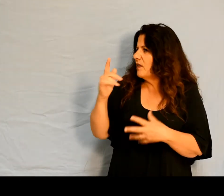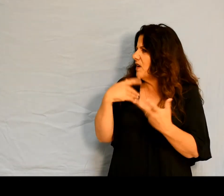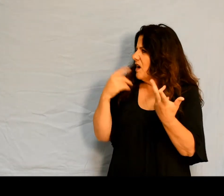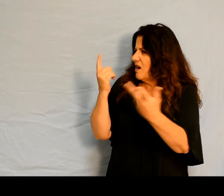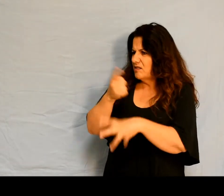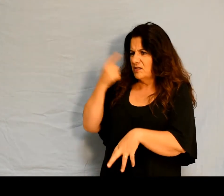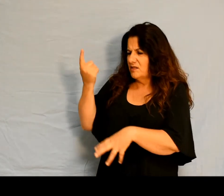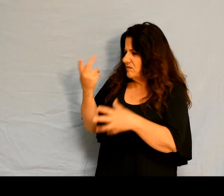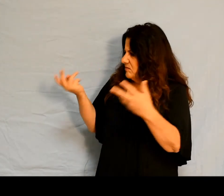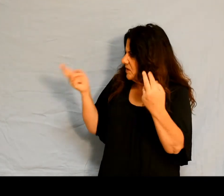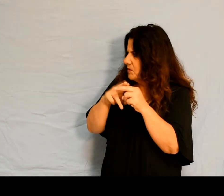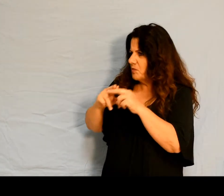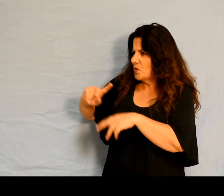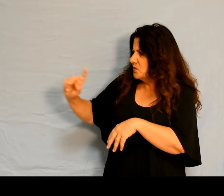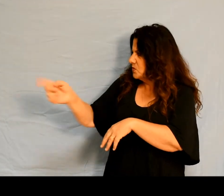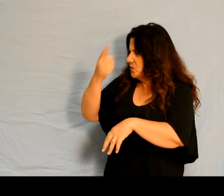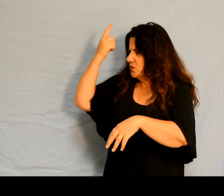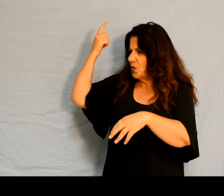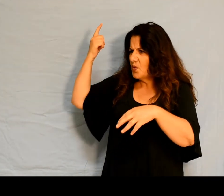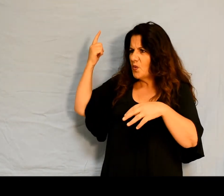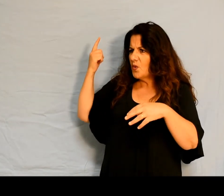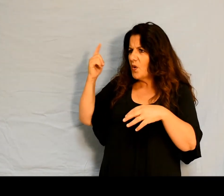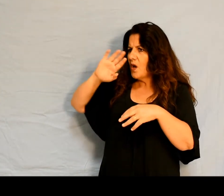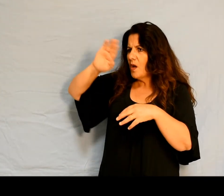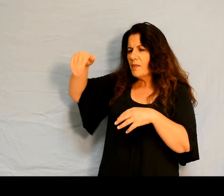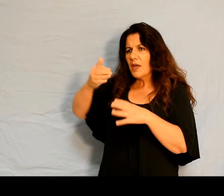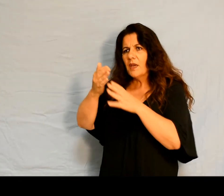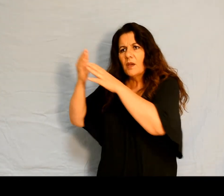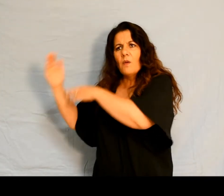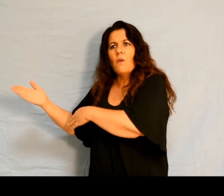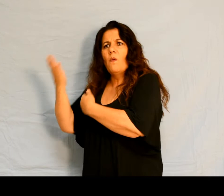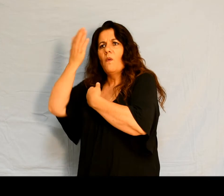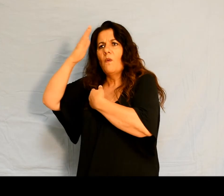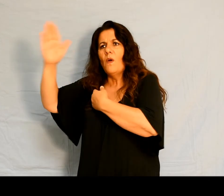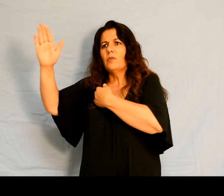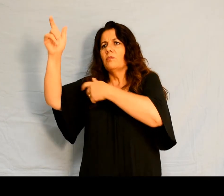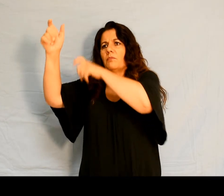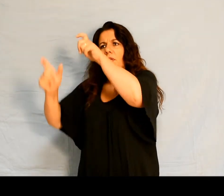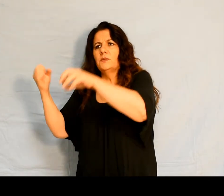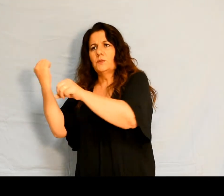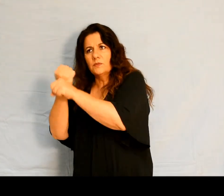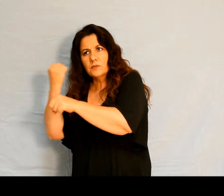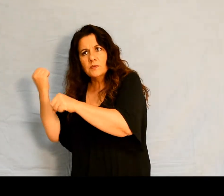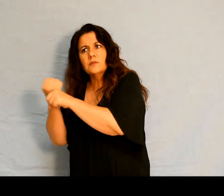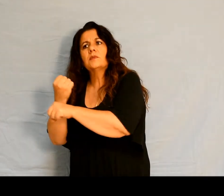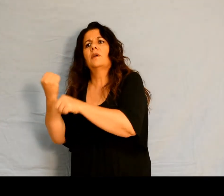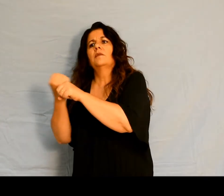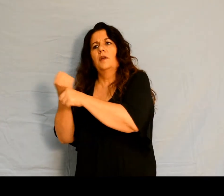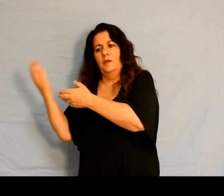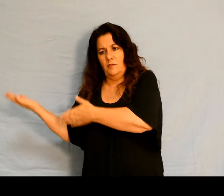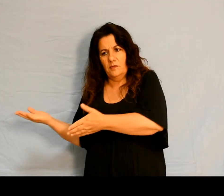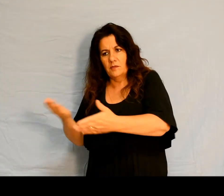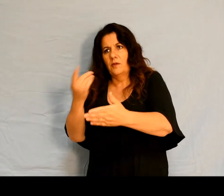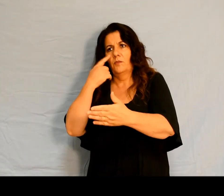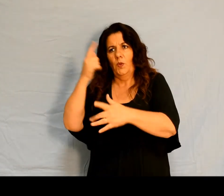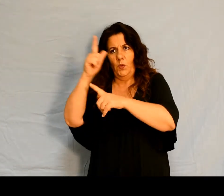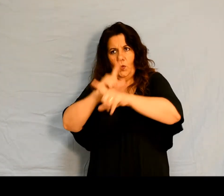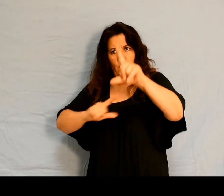misérablement. Il louera la vigne à d'autres vignerons qui lui en remettront le produit en temps voulu.